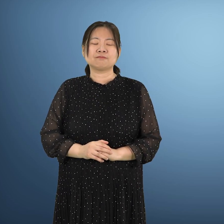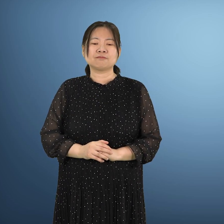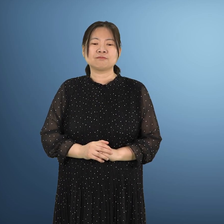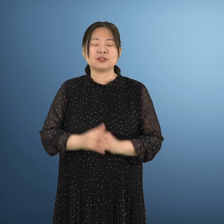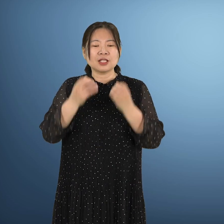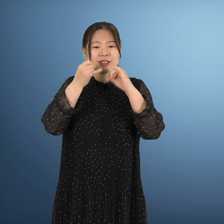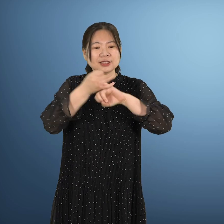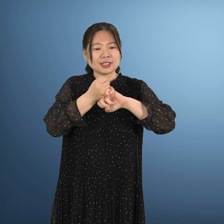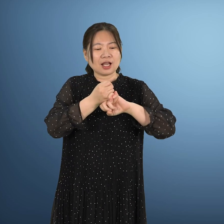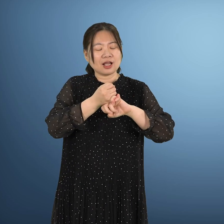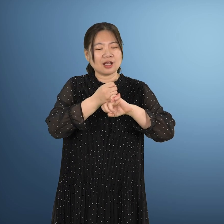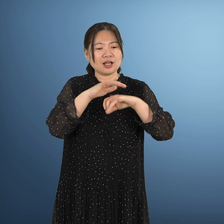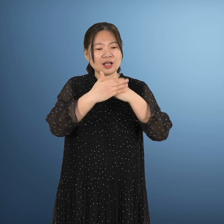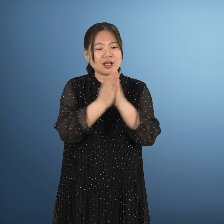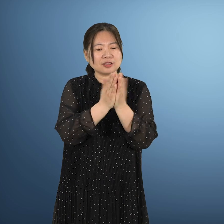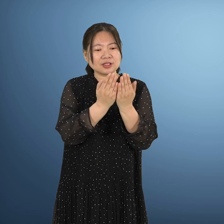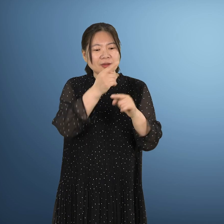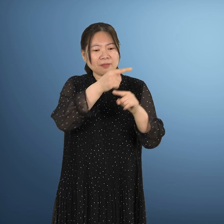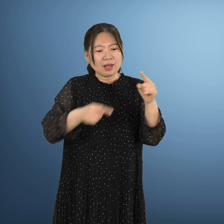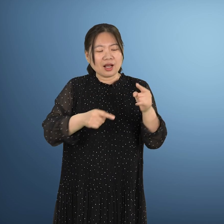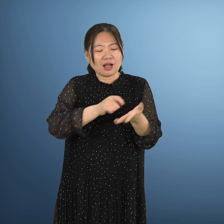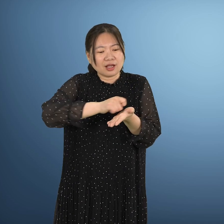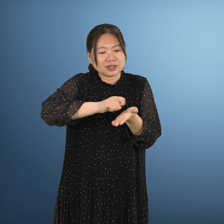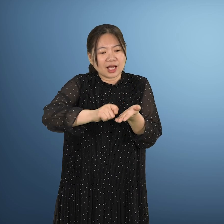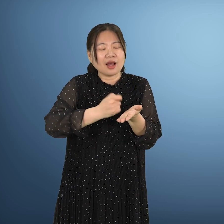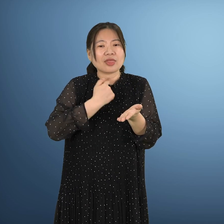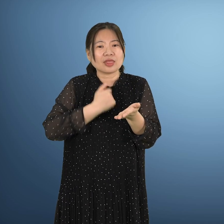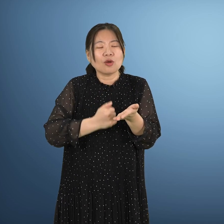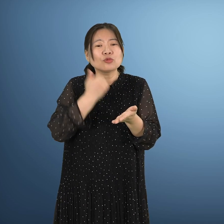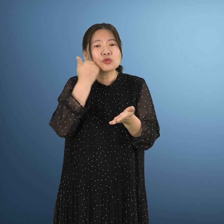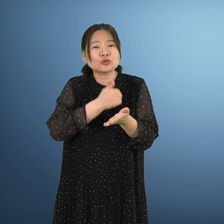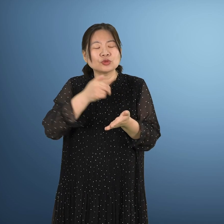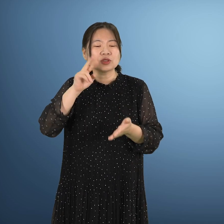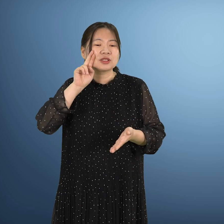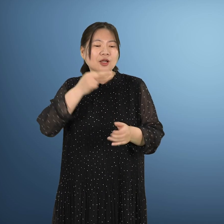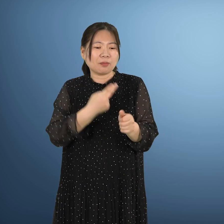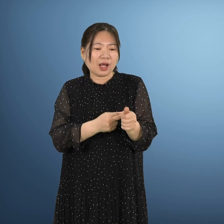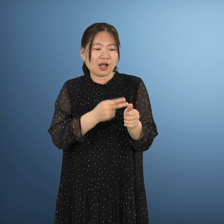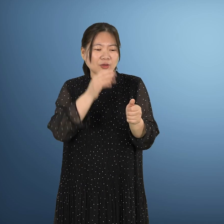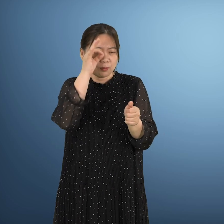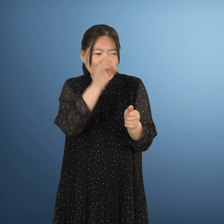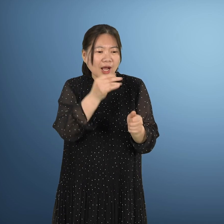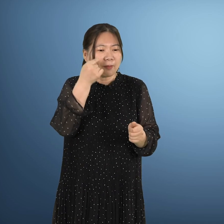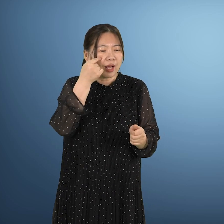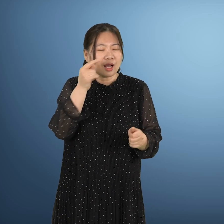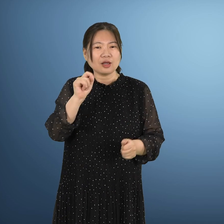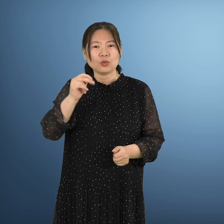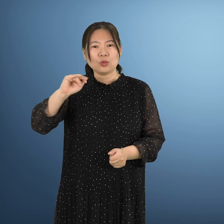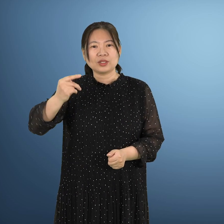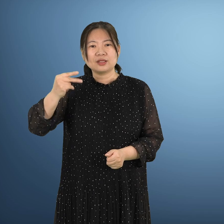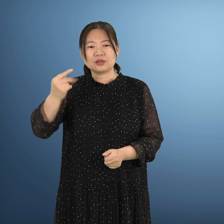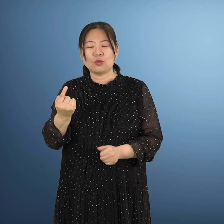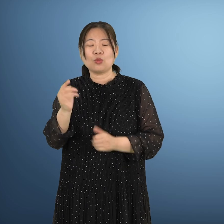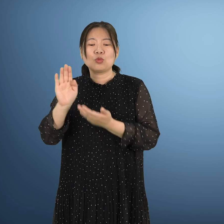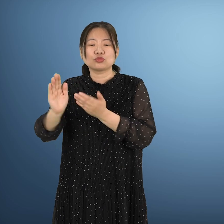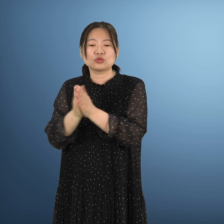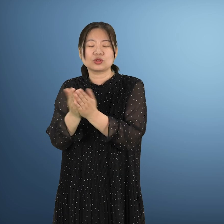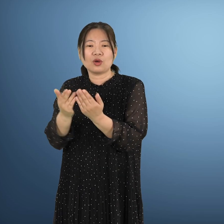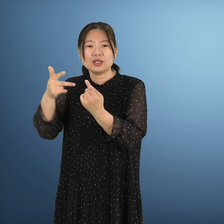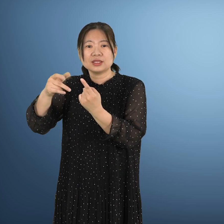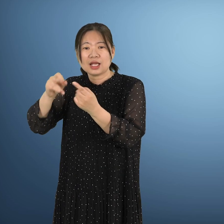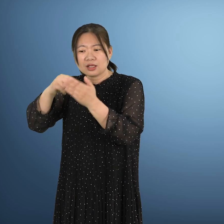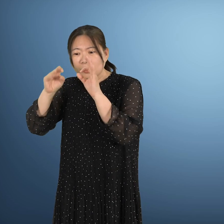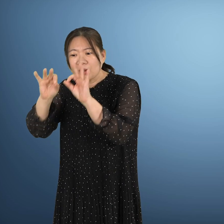신약의 한 절반 가까운 책을 쓴 사도 바울은 어땠나? 우리 고린도후서 1장을 한번 볼까요? 같이